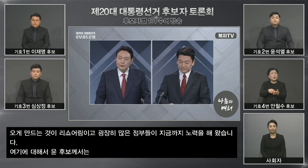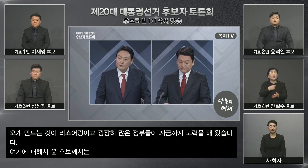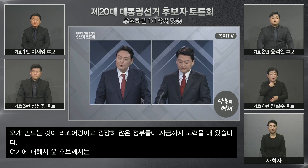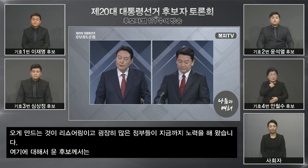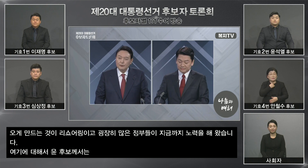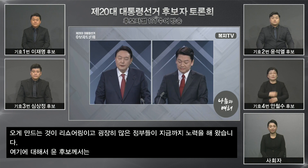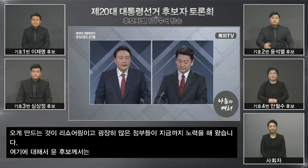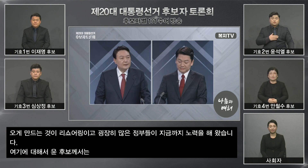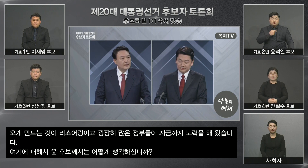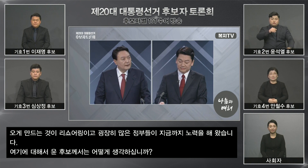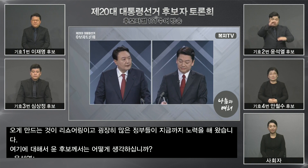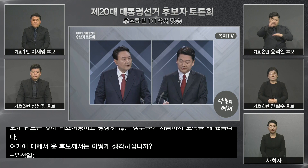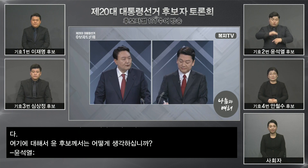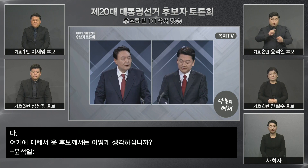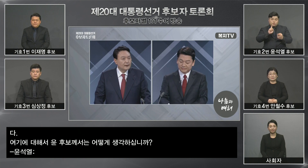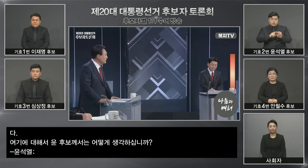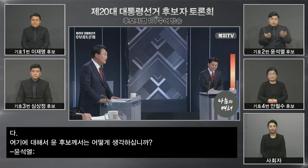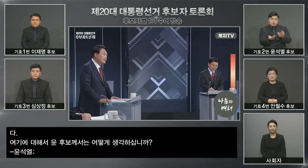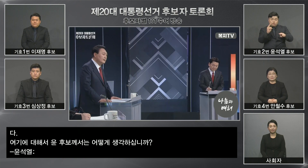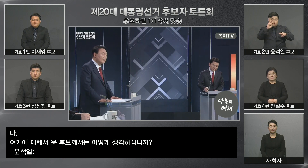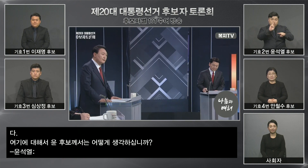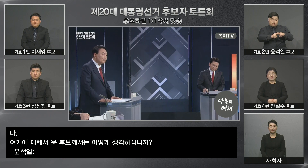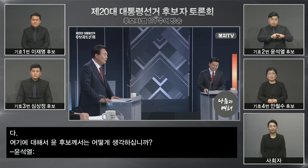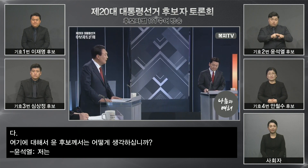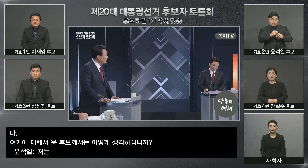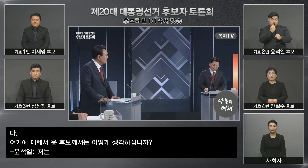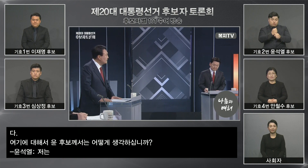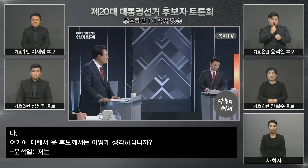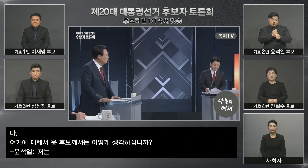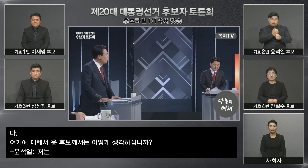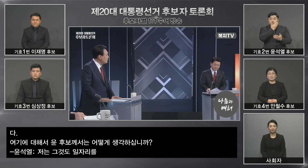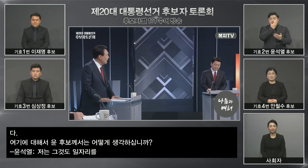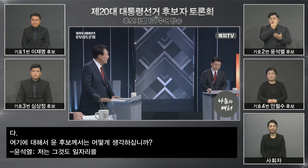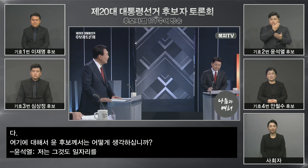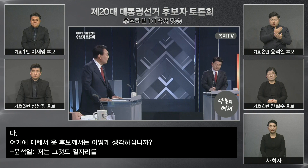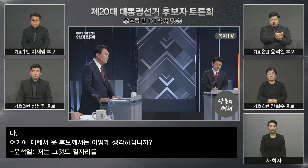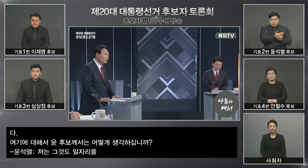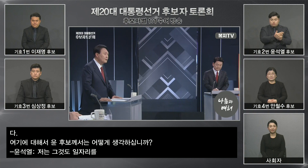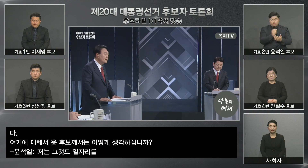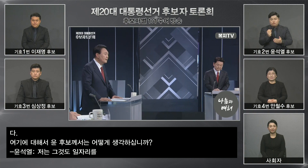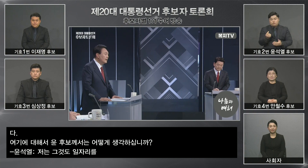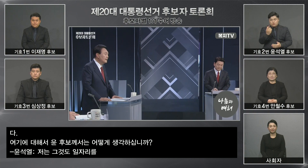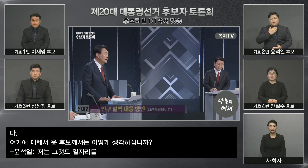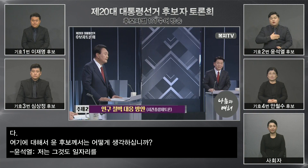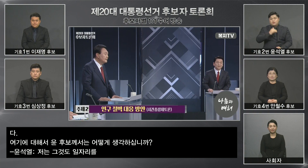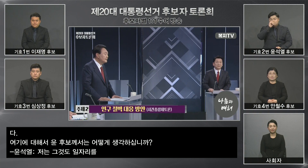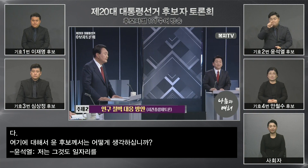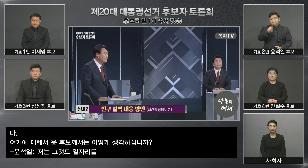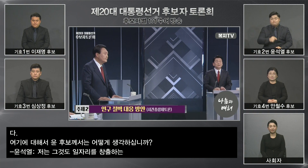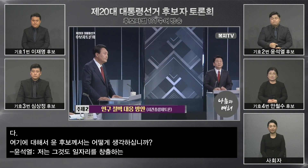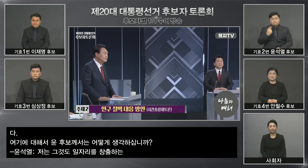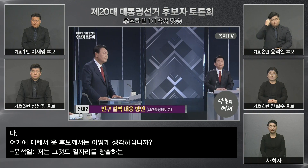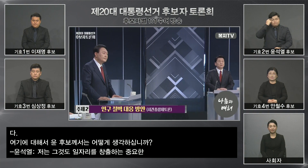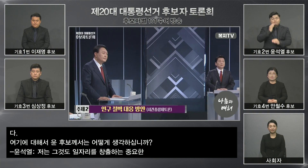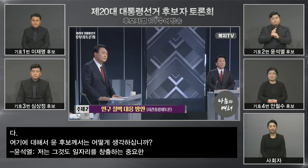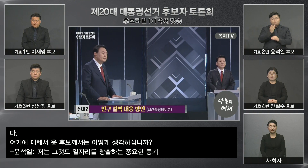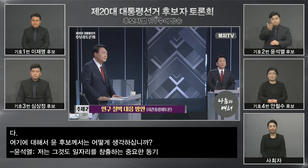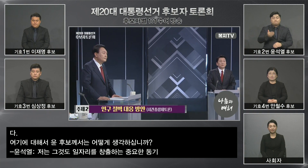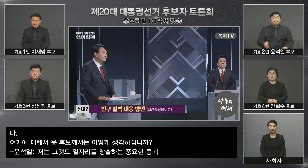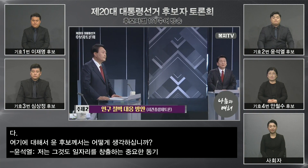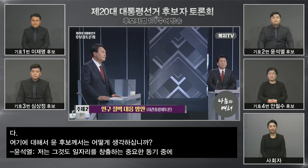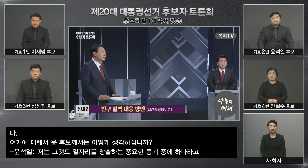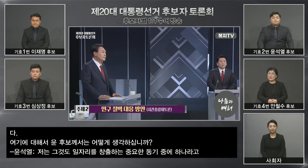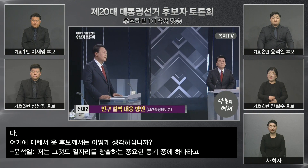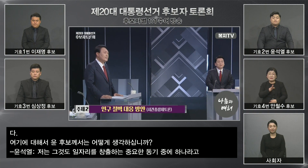뭐 그것도 일자리를 창출하는 중요한 그 동인 중에 하나라고 보고 있습니다. 예, 실제로